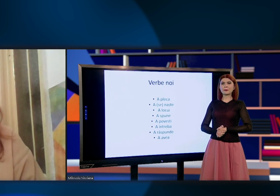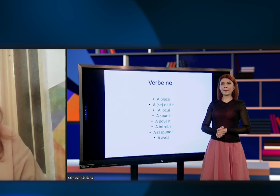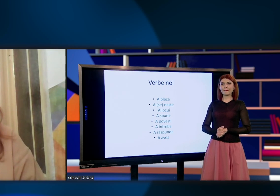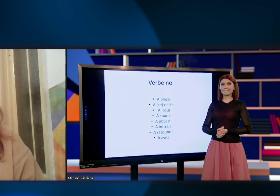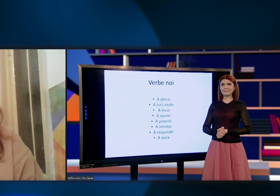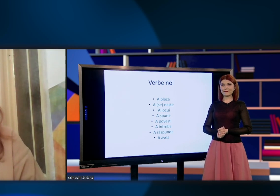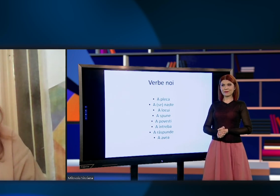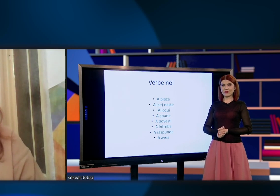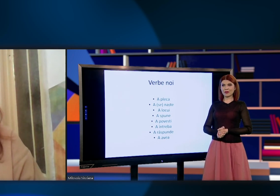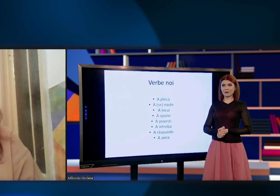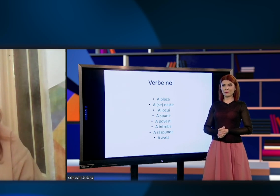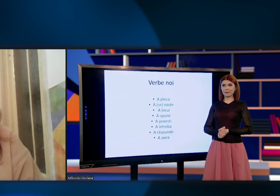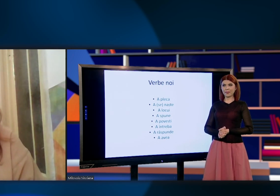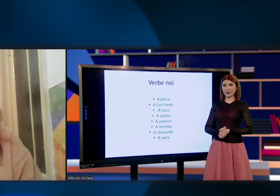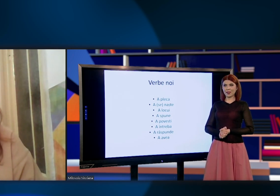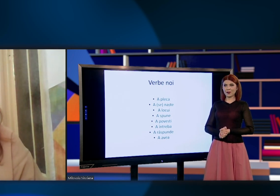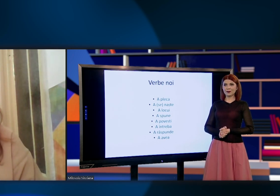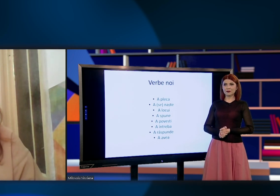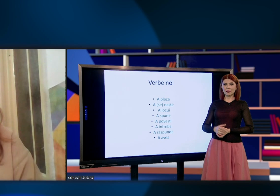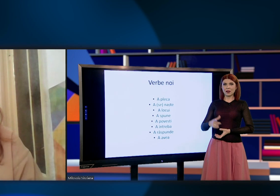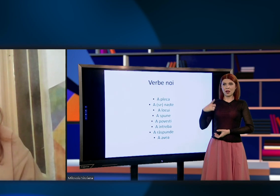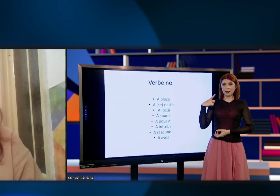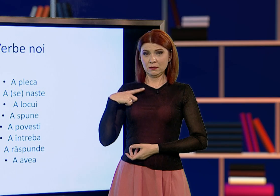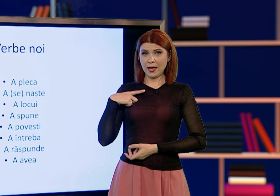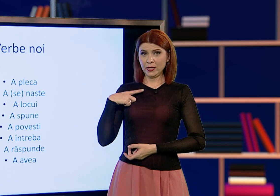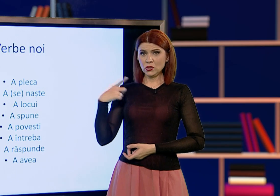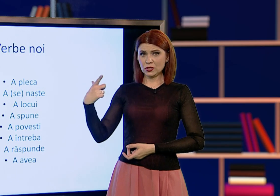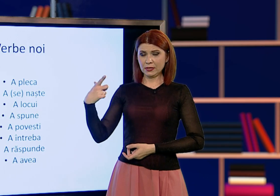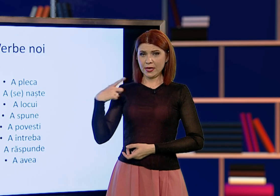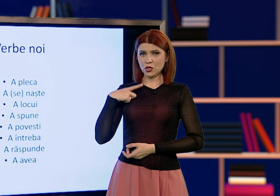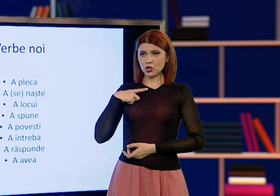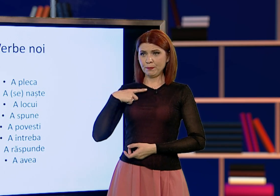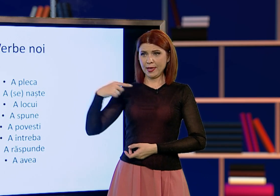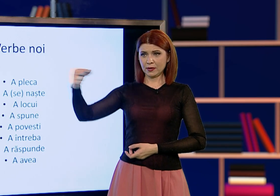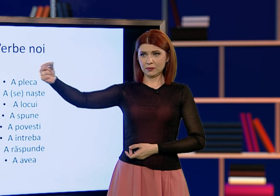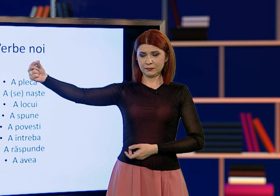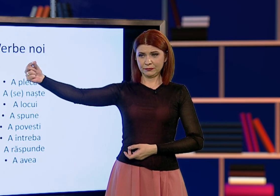a plecat aici Sunt aici și plec